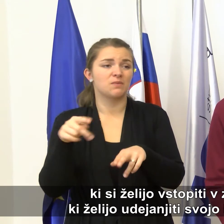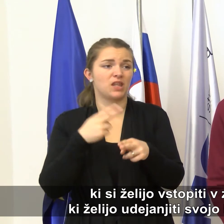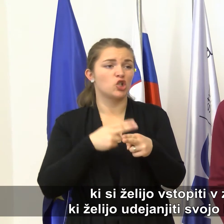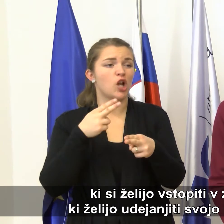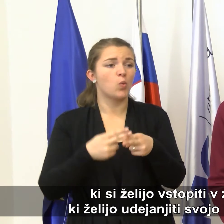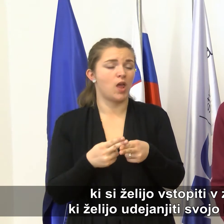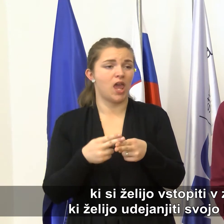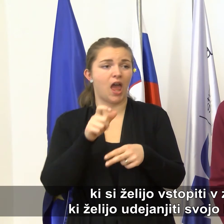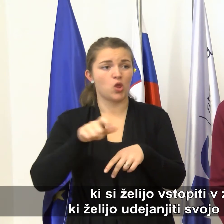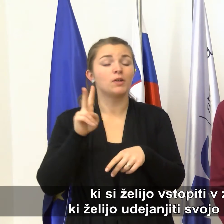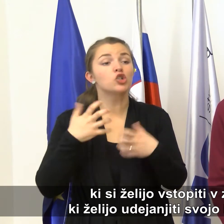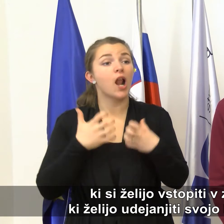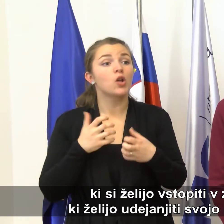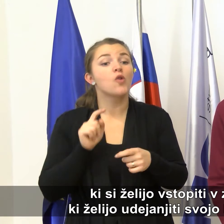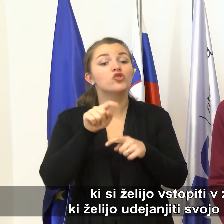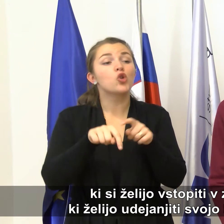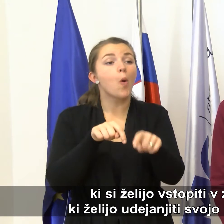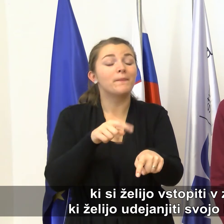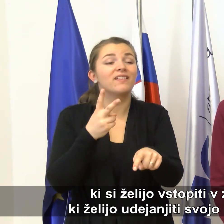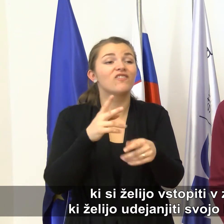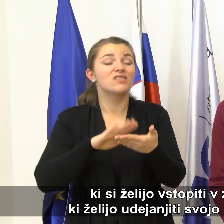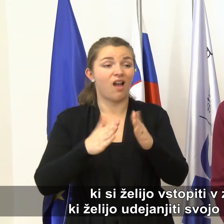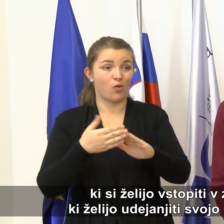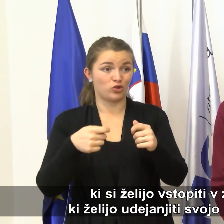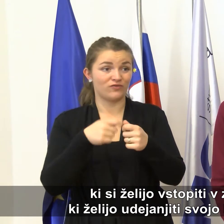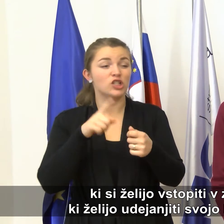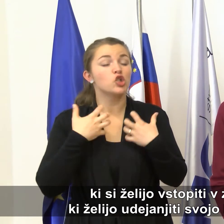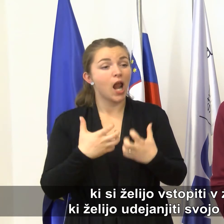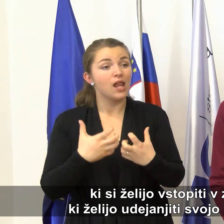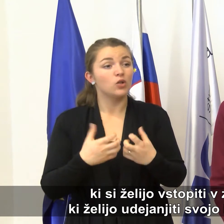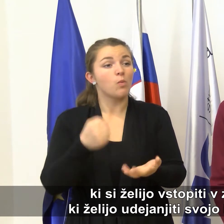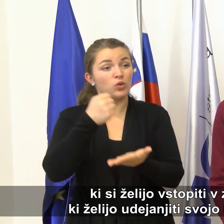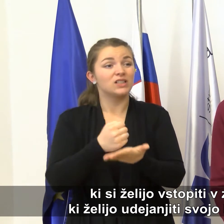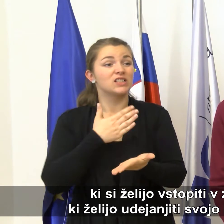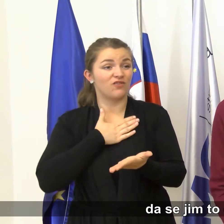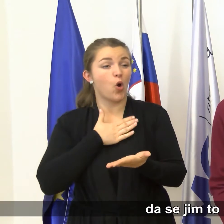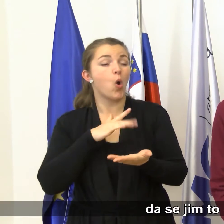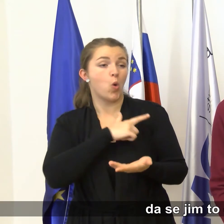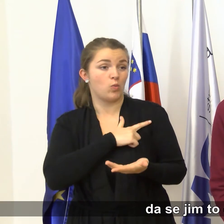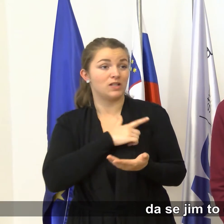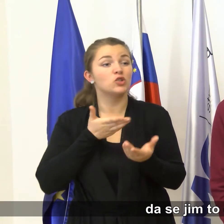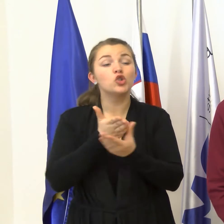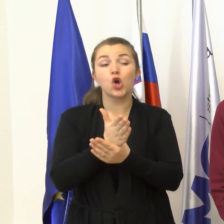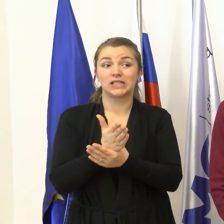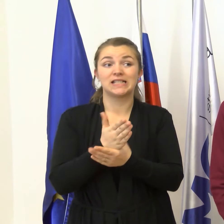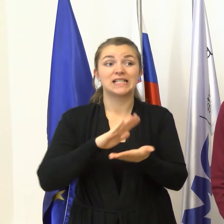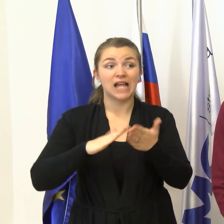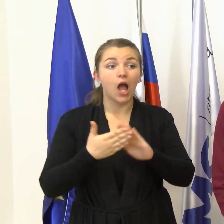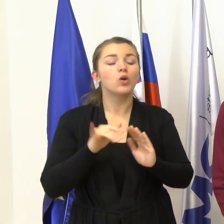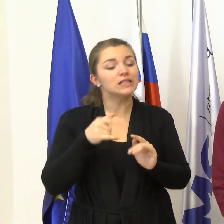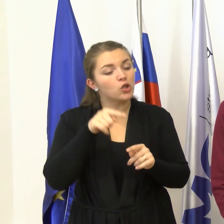državljanom, ki si želijo vstopiti v zakonsko zvezo in ki želijo udejanjati svojo ljubezen skozi zakon, da se jim to omogoči.